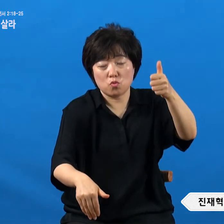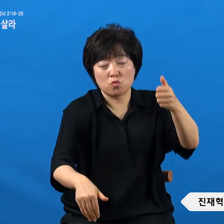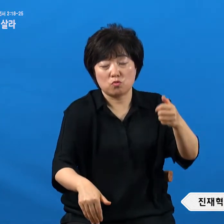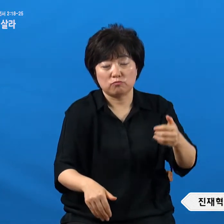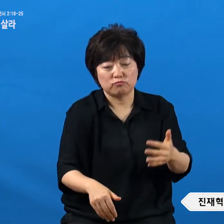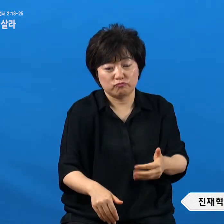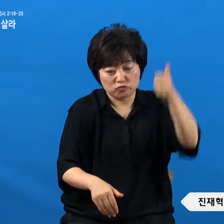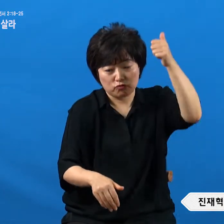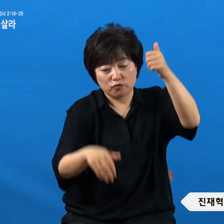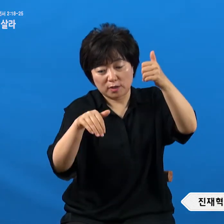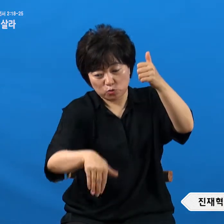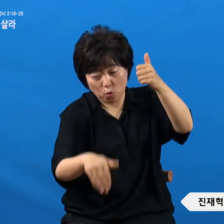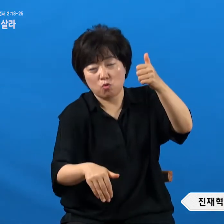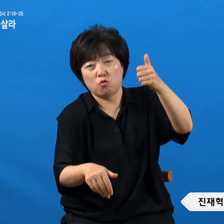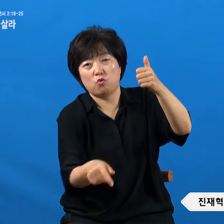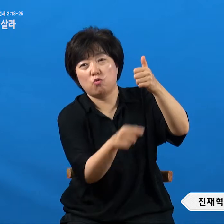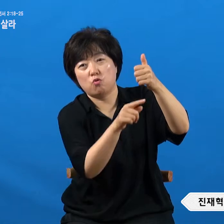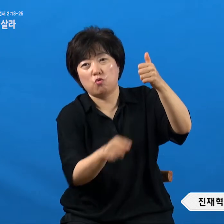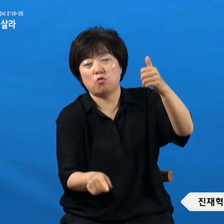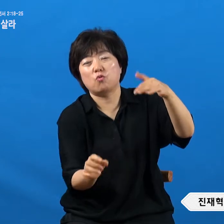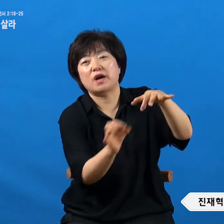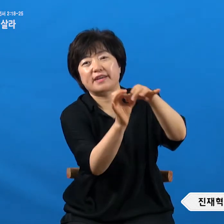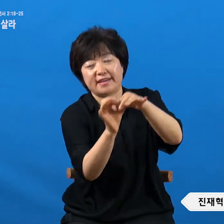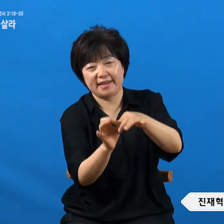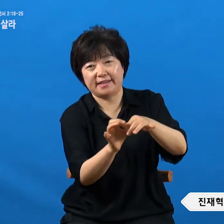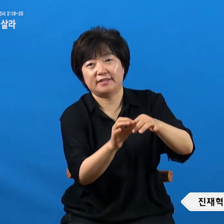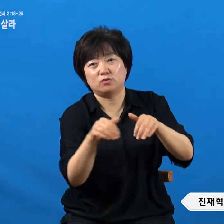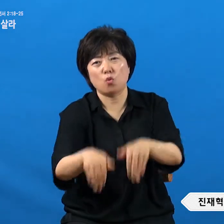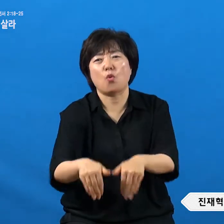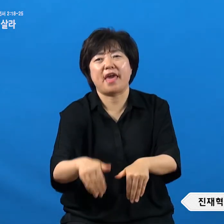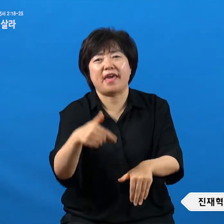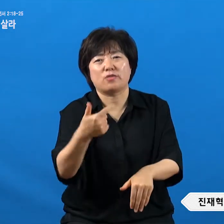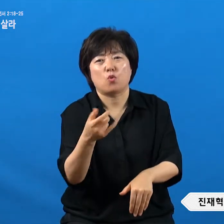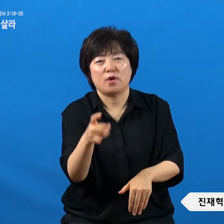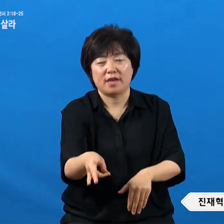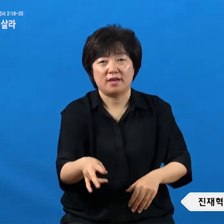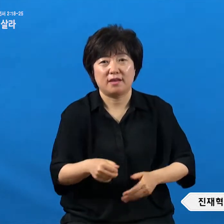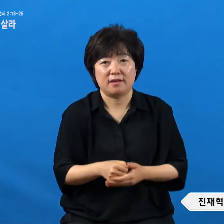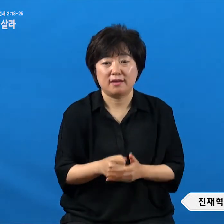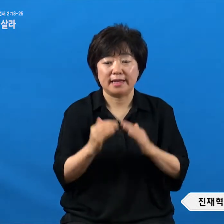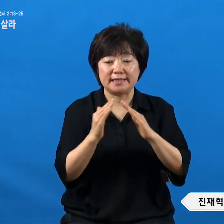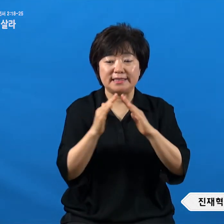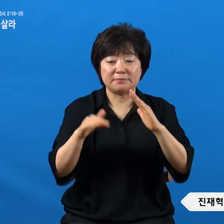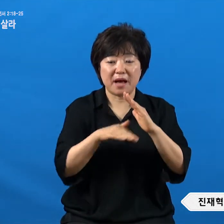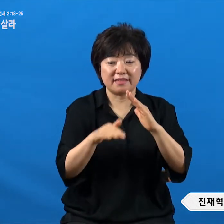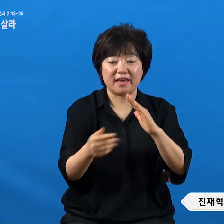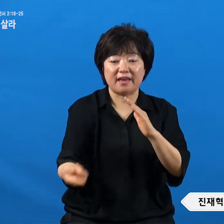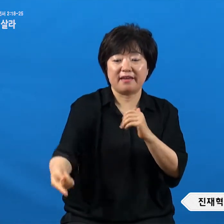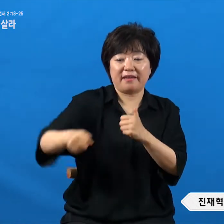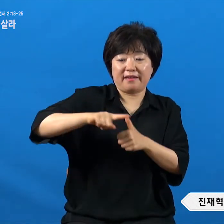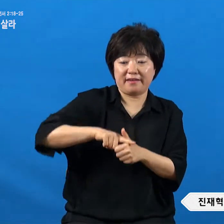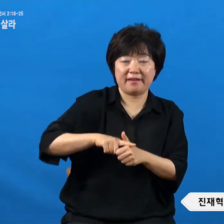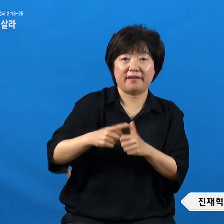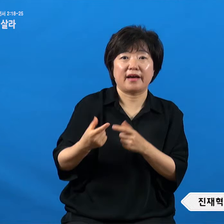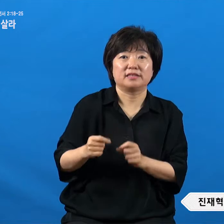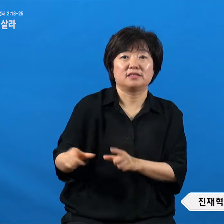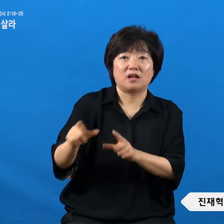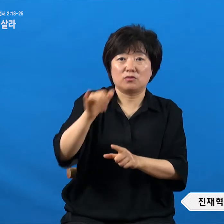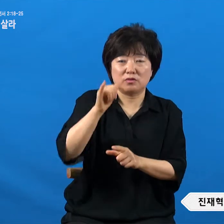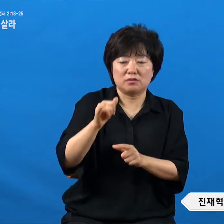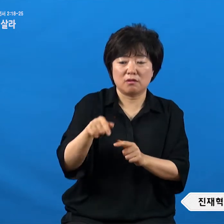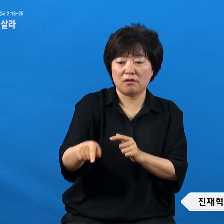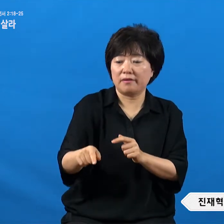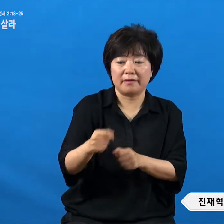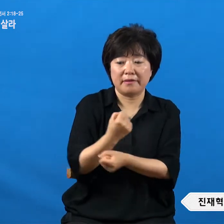부분으로 차지하고 있던 노예의 상태를 말하고 있습니다. 집에 함께 살고 있습니다.